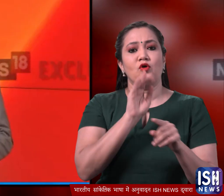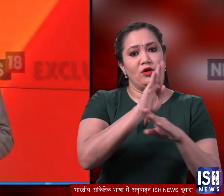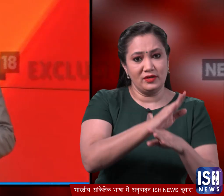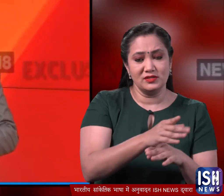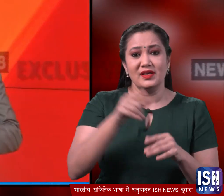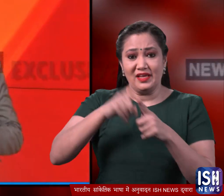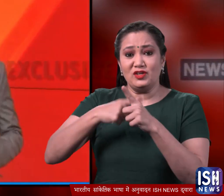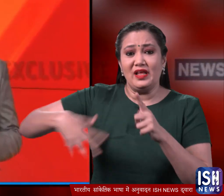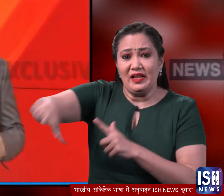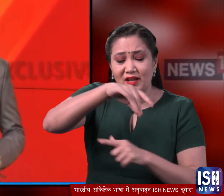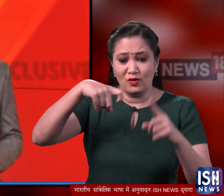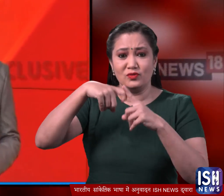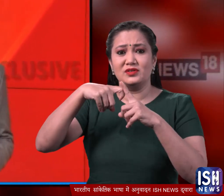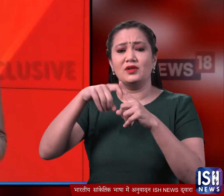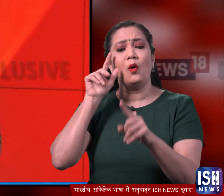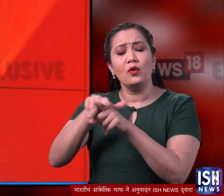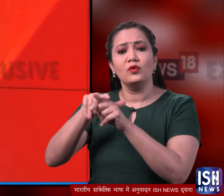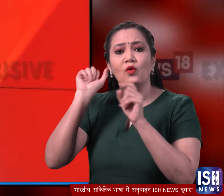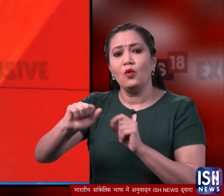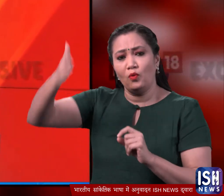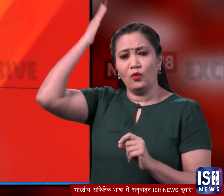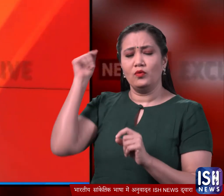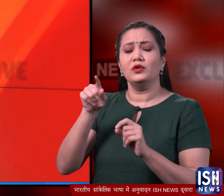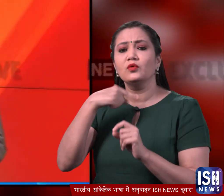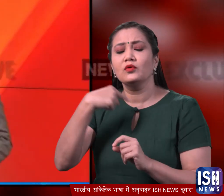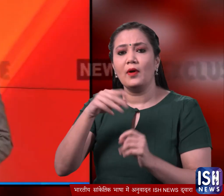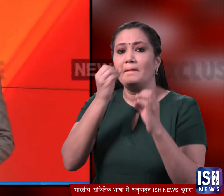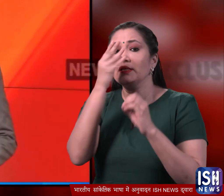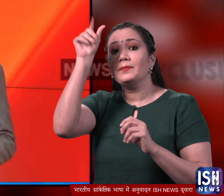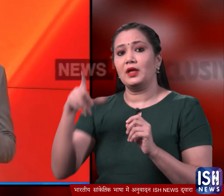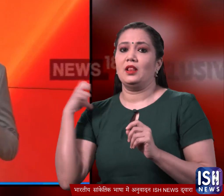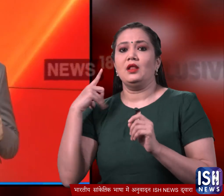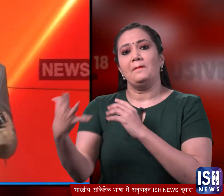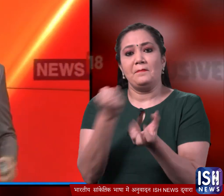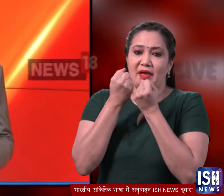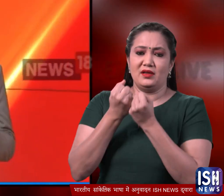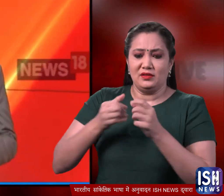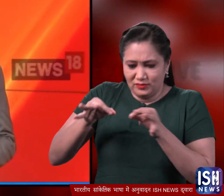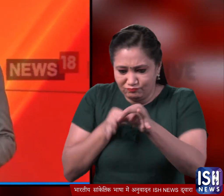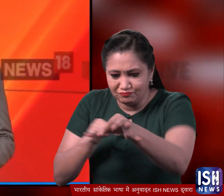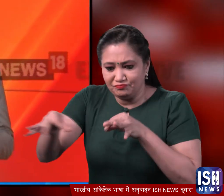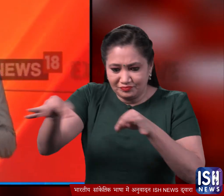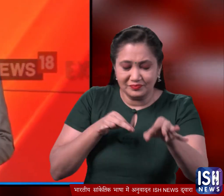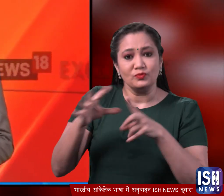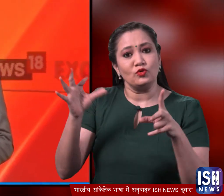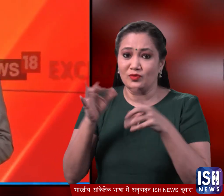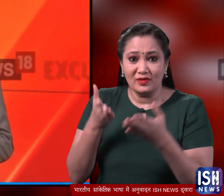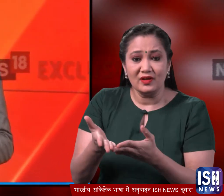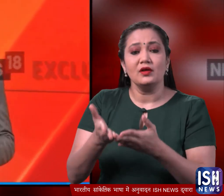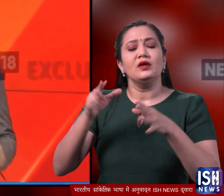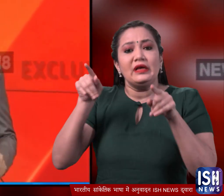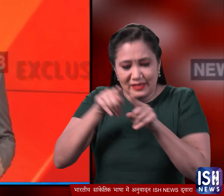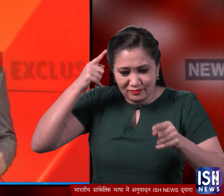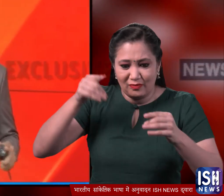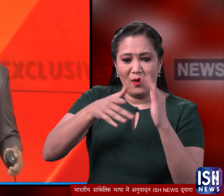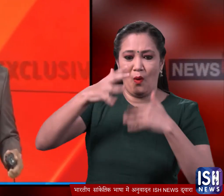पास वाली जमीन कुरुक्षेत्र नगर निगम के पार्षद रह चुके बीजेपी नेता ने खरीदी है, जो अब प्लॉटिंग कराने में जुटे हैं। और उसी जमीन तक